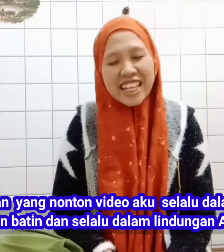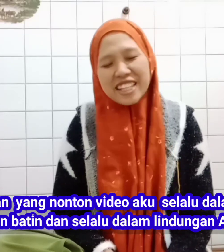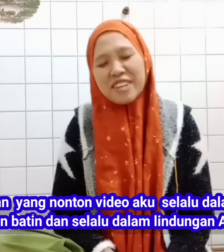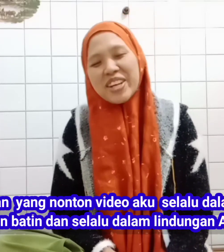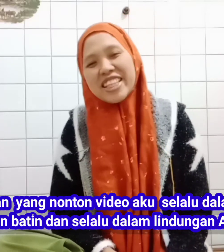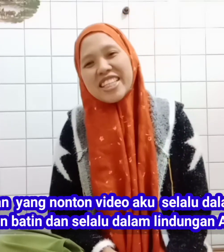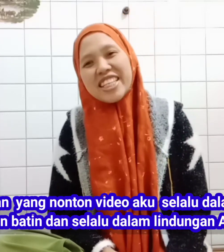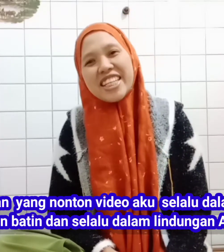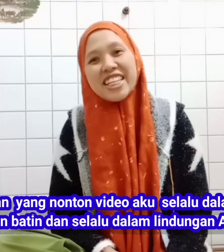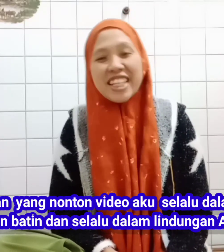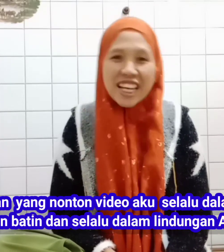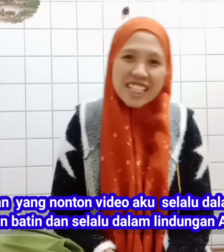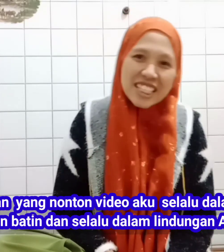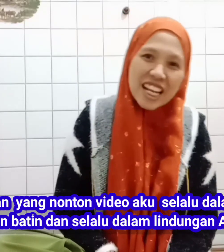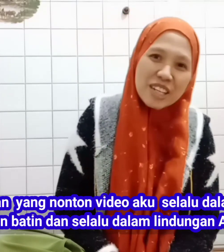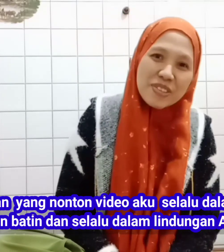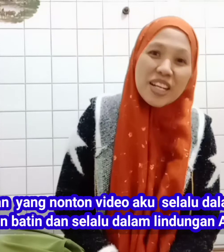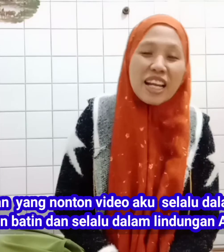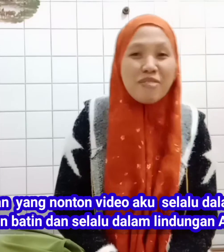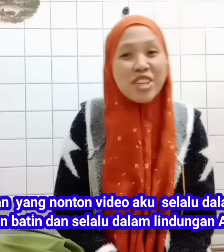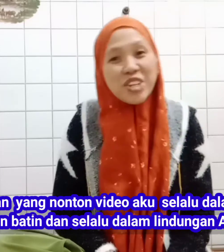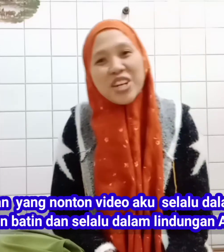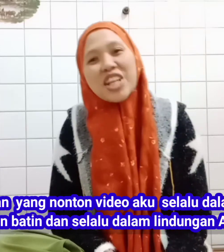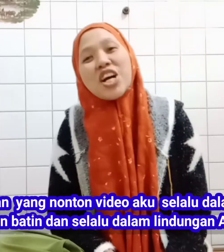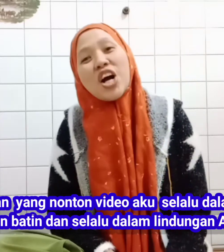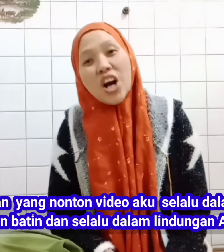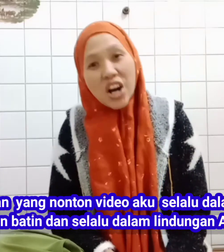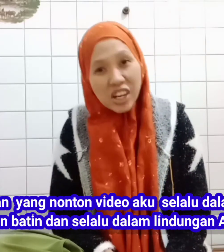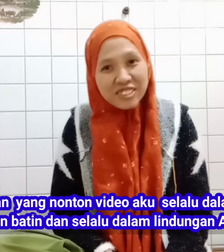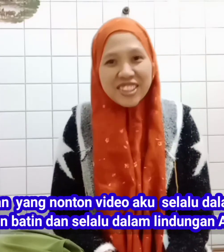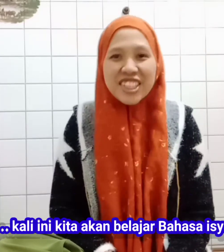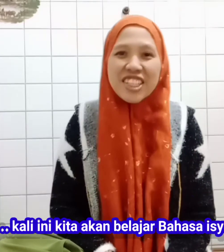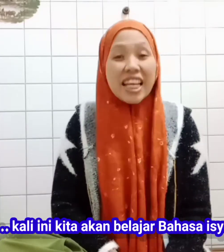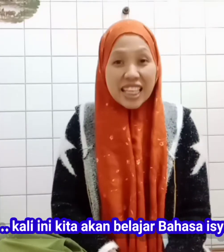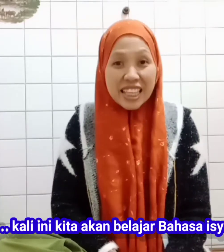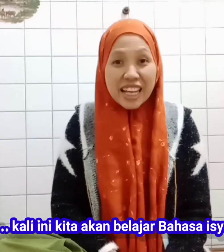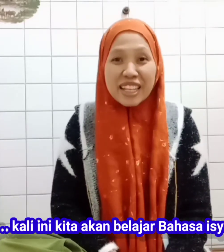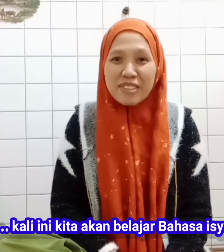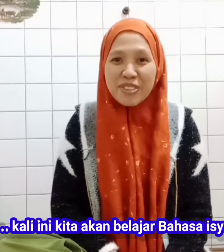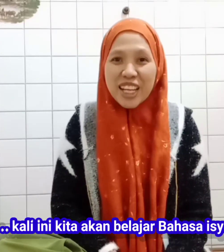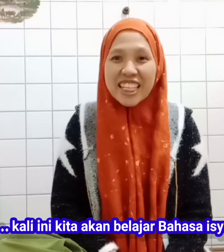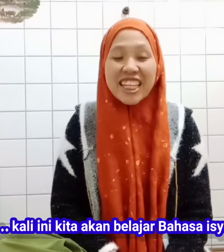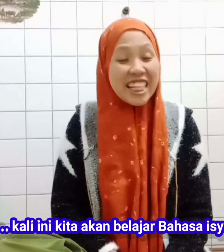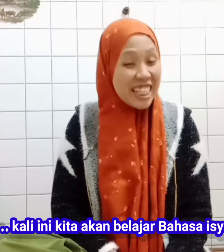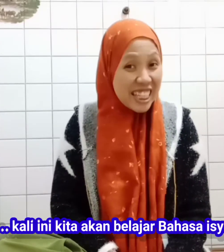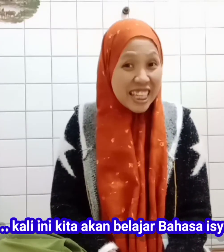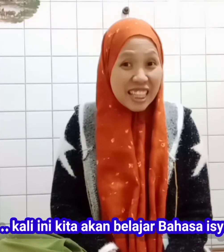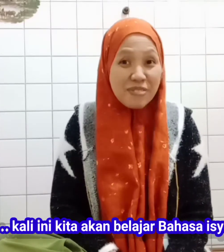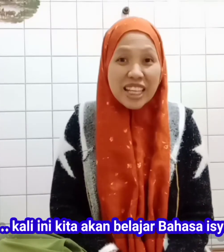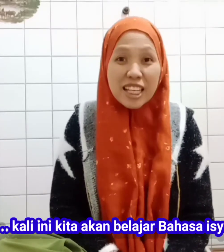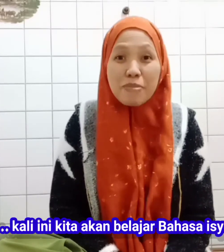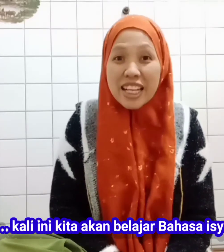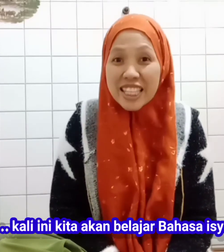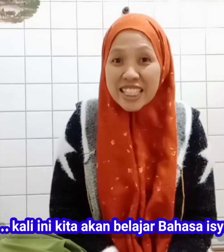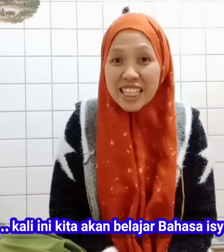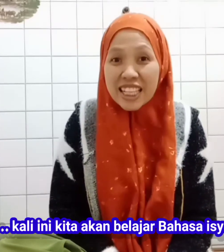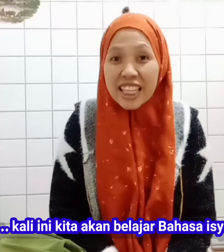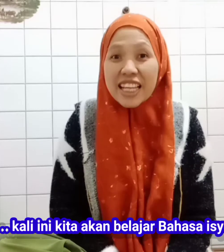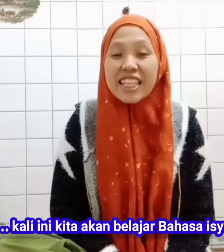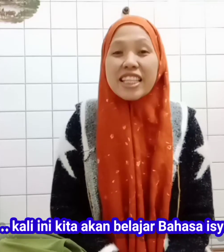dan batin, dan selalu dalam lindungan Allah. Kita ketemu lagi, kali ini kita belajar bahasa isyarat lagi,